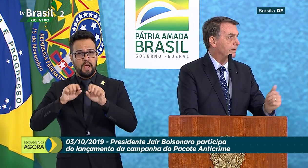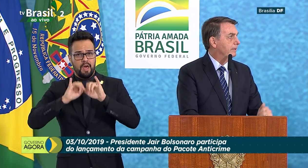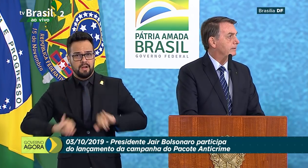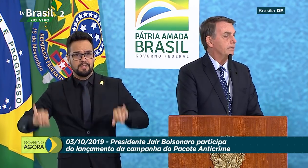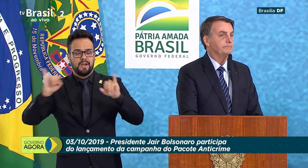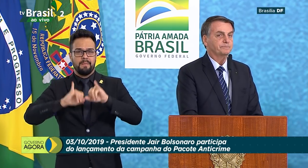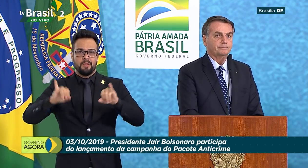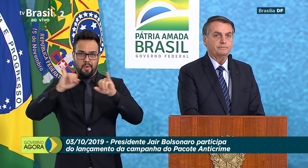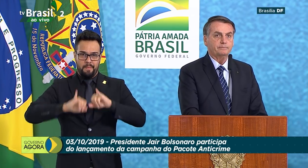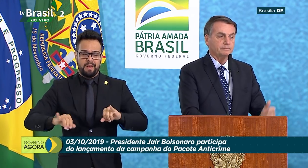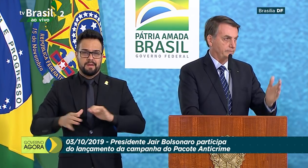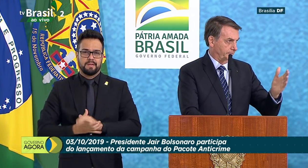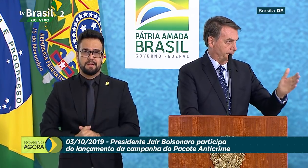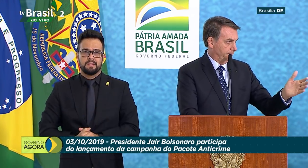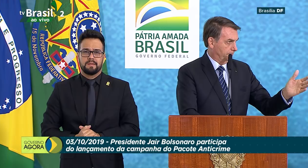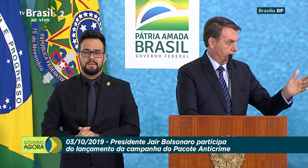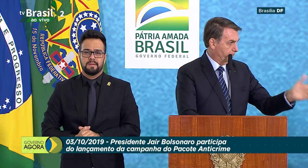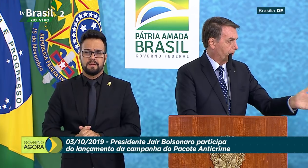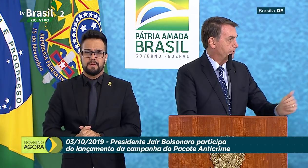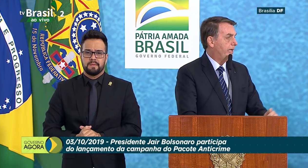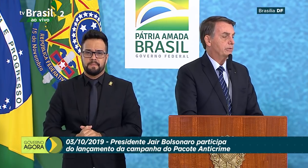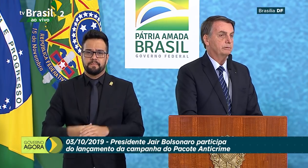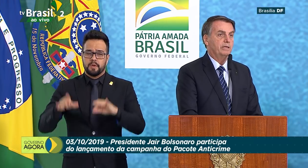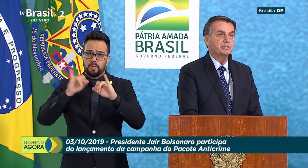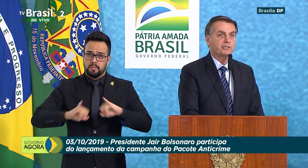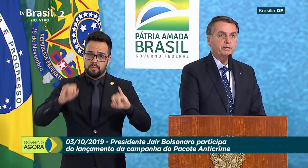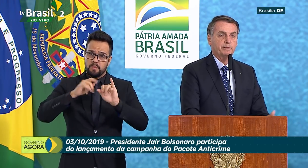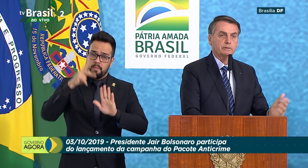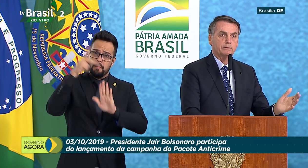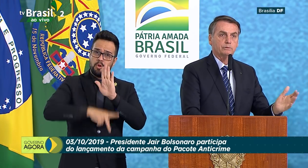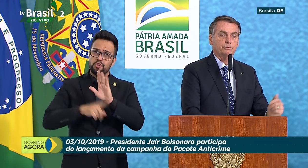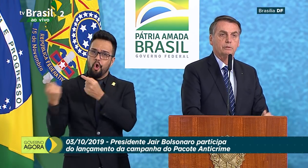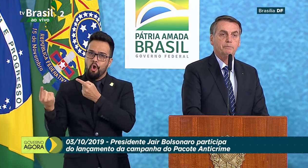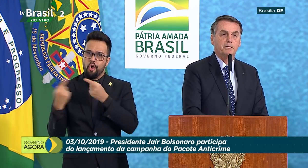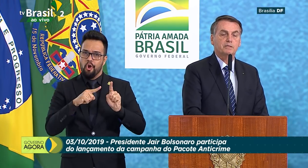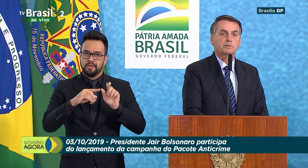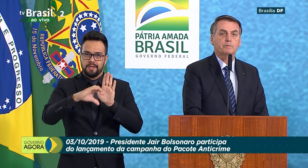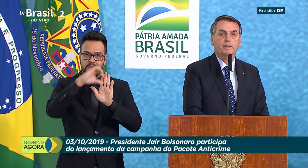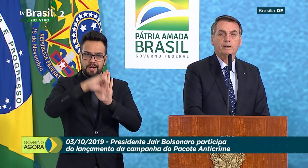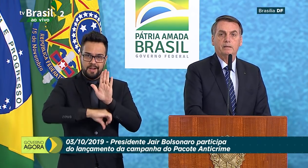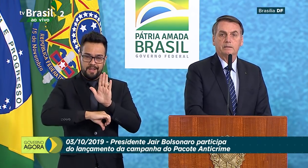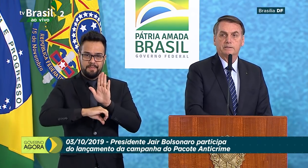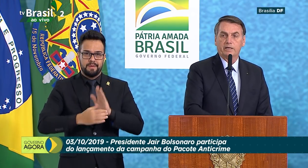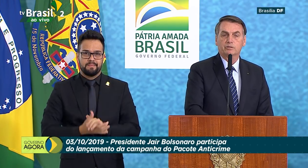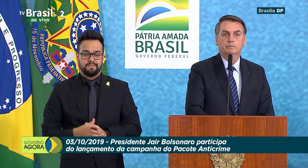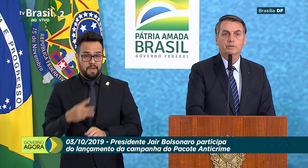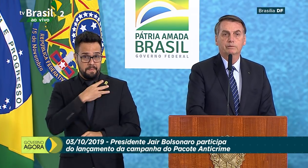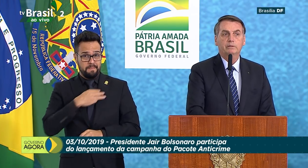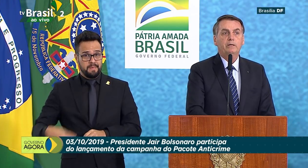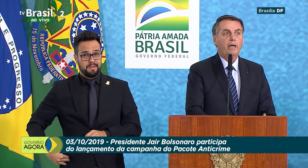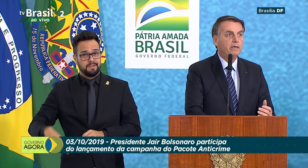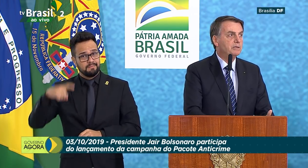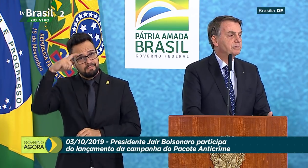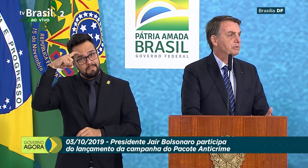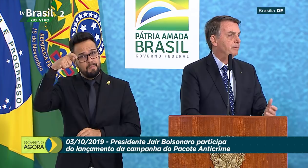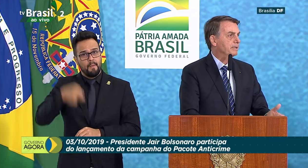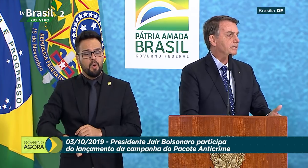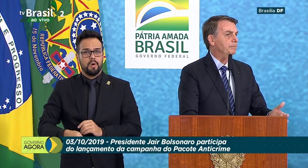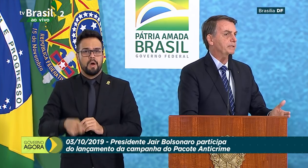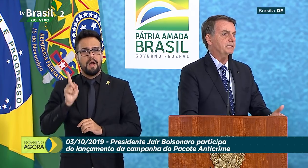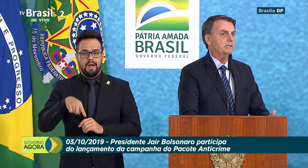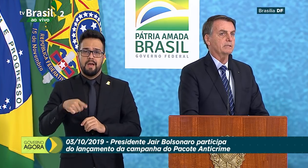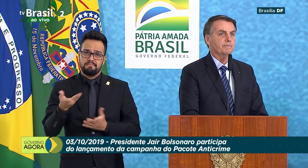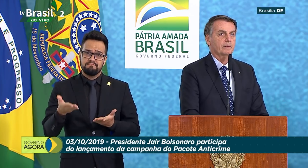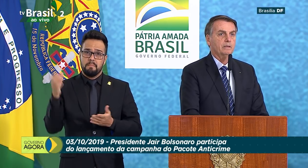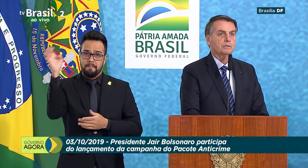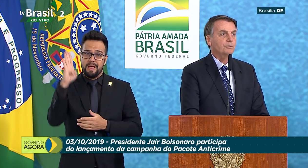da propaganda do projeto anticrime do ministro Sérgio Moro. É isso que o